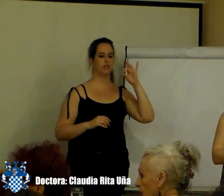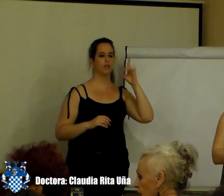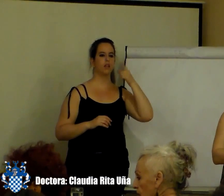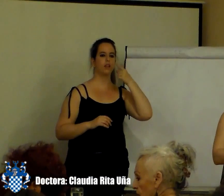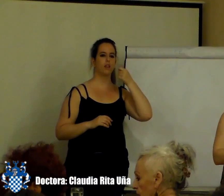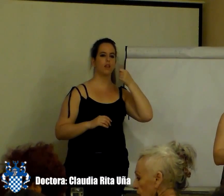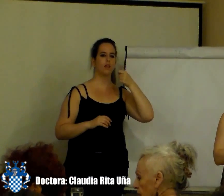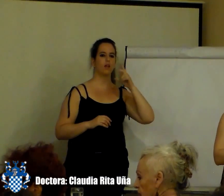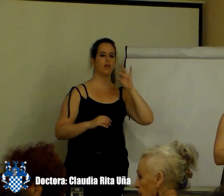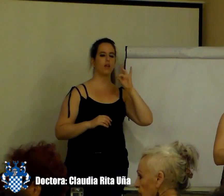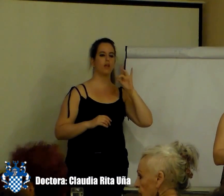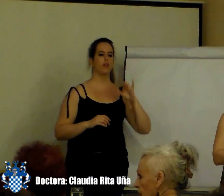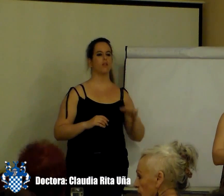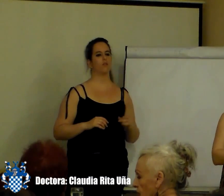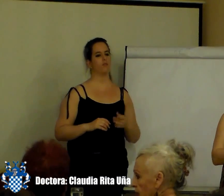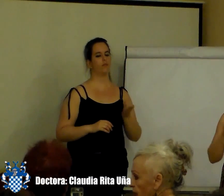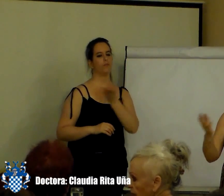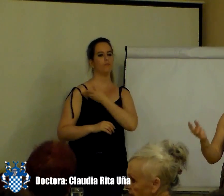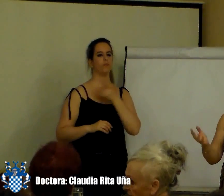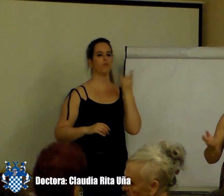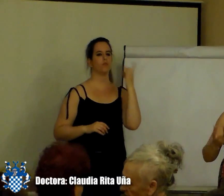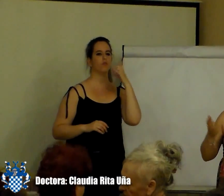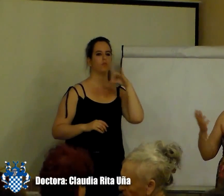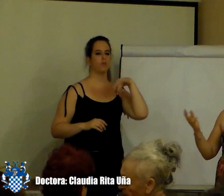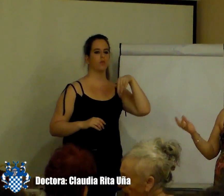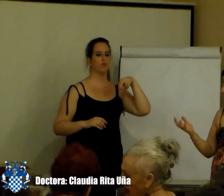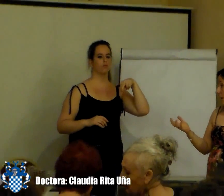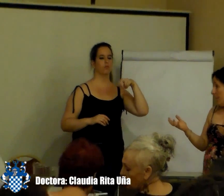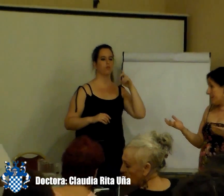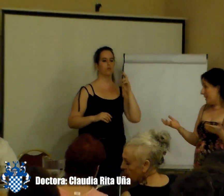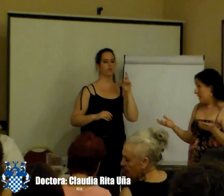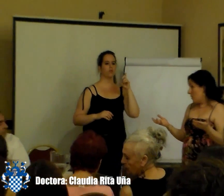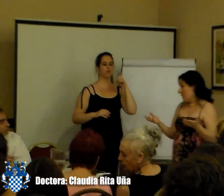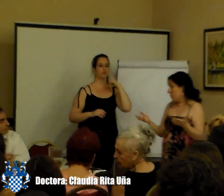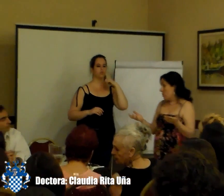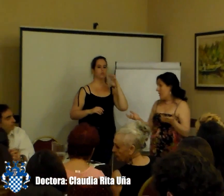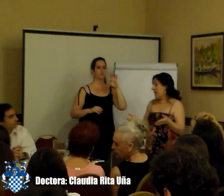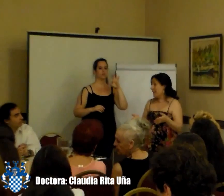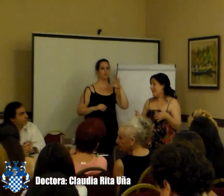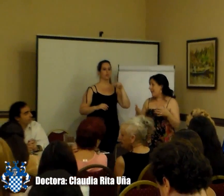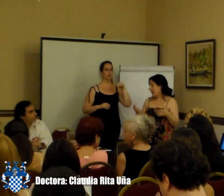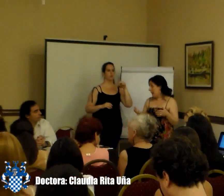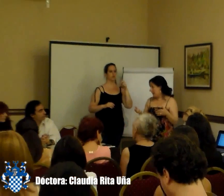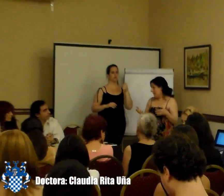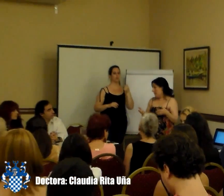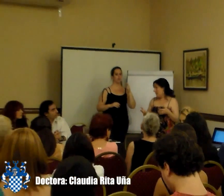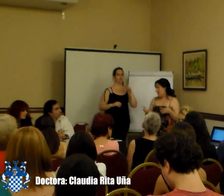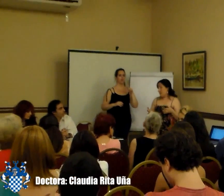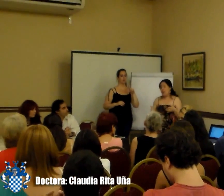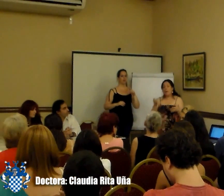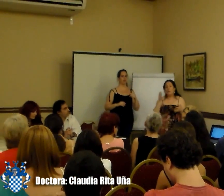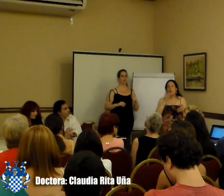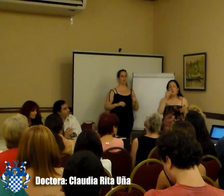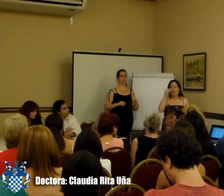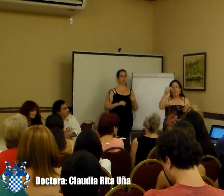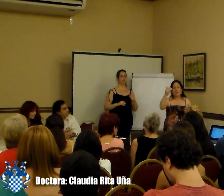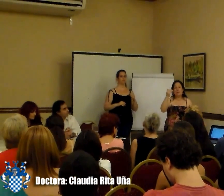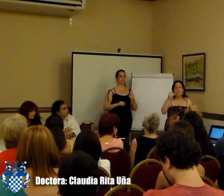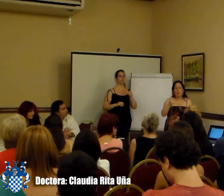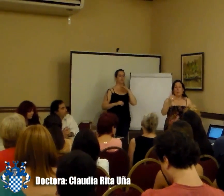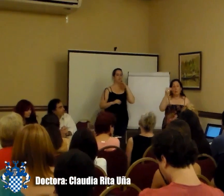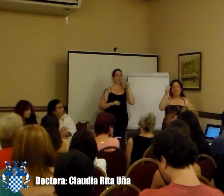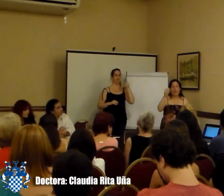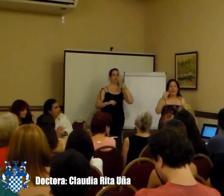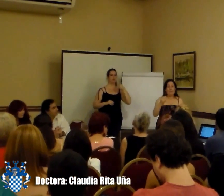hay un cuestionario que se usa para muchas causas de discapacidad en reumatología, que es el HAP, ¿sí? Donde también